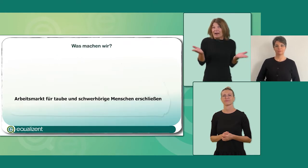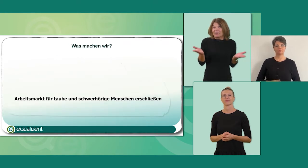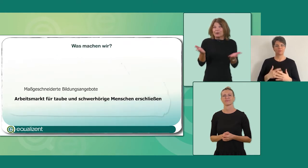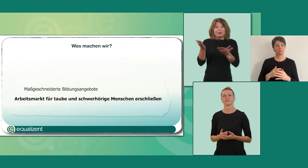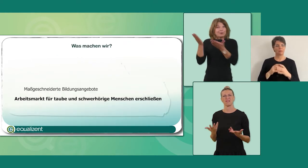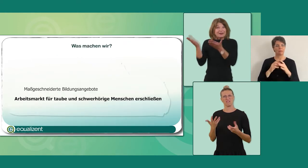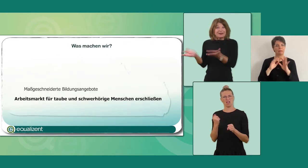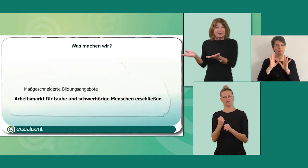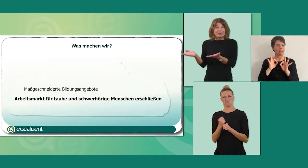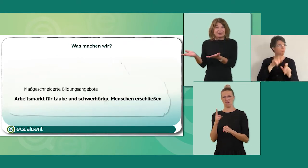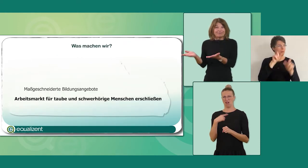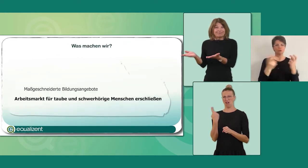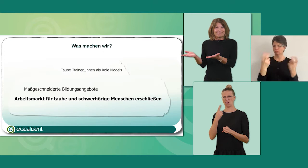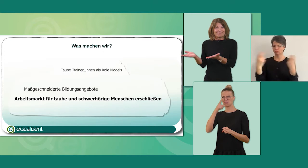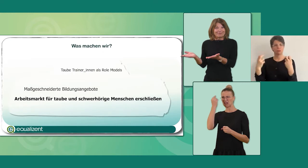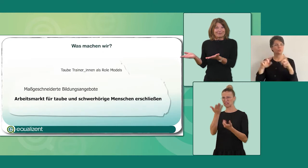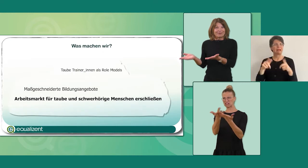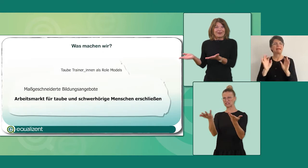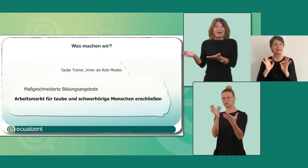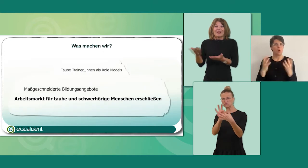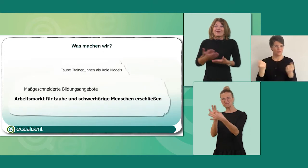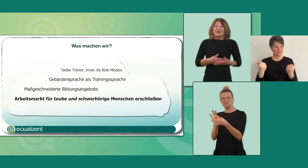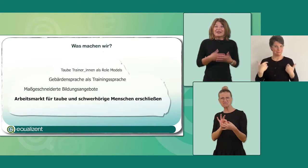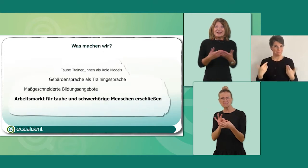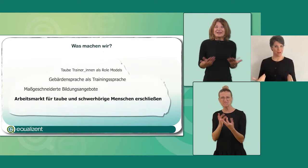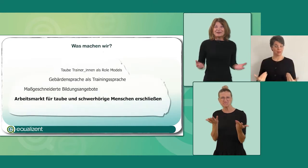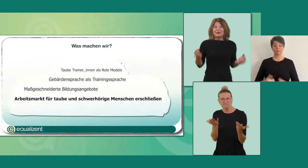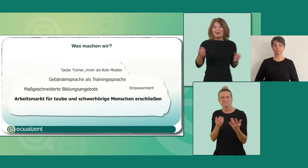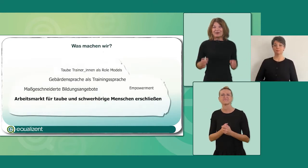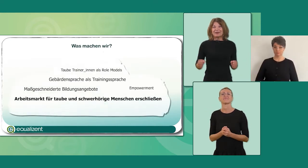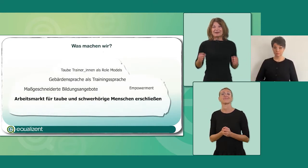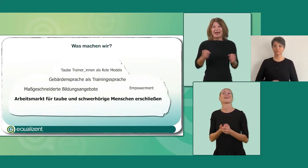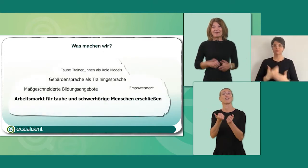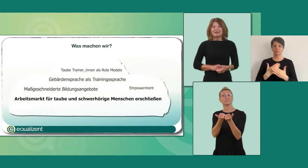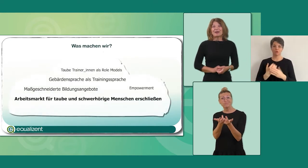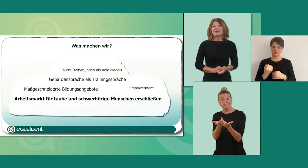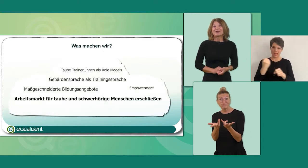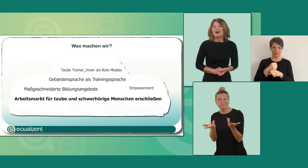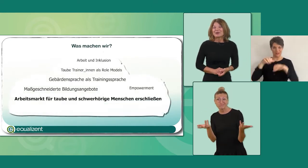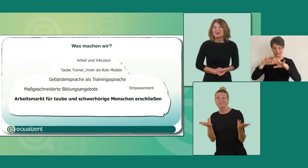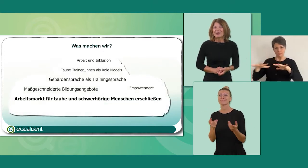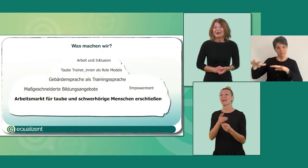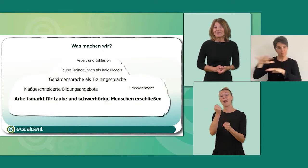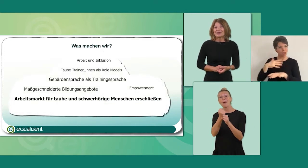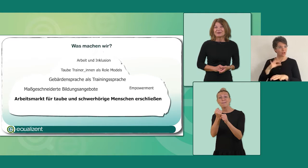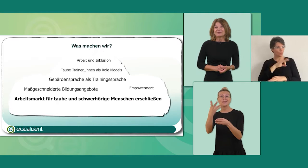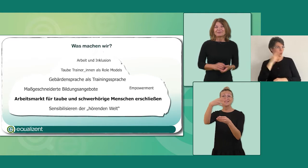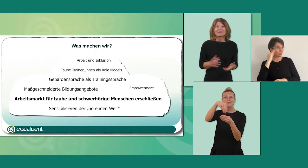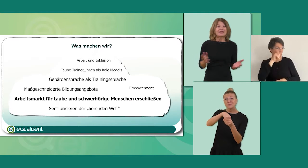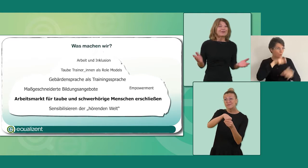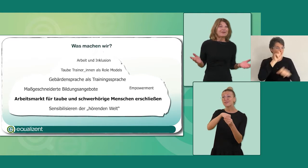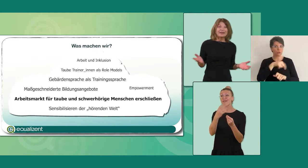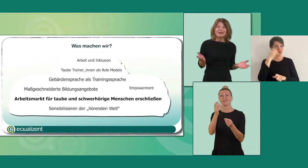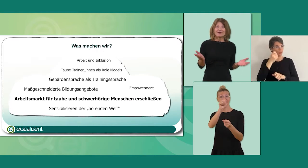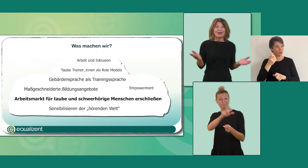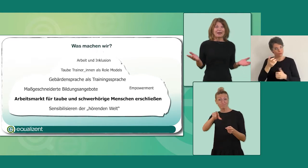Was machen wir nun mit diesen Menschen? Wir erschließen und öffnen den Arbeitsmarkt für taube und schwerhörige Menschen mit